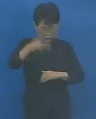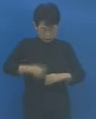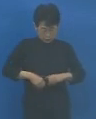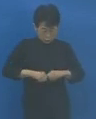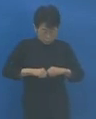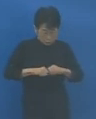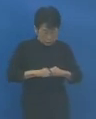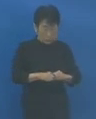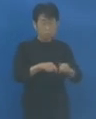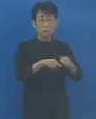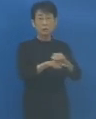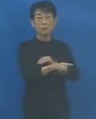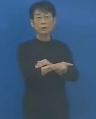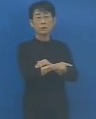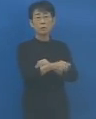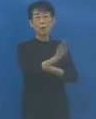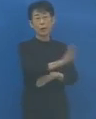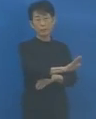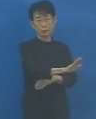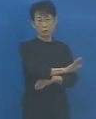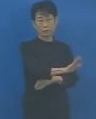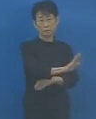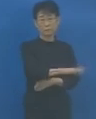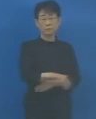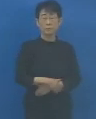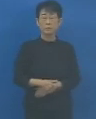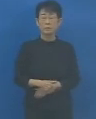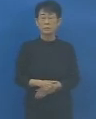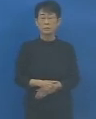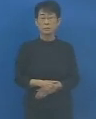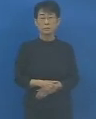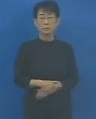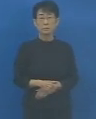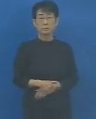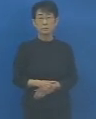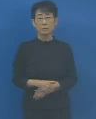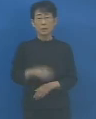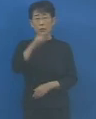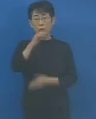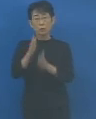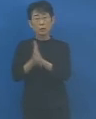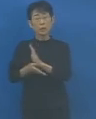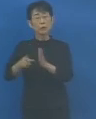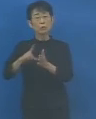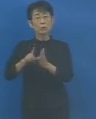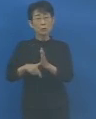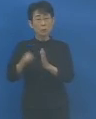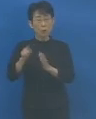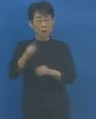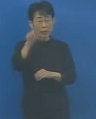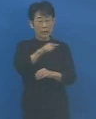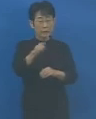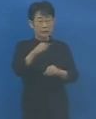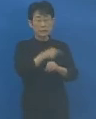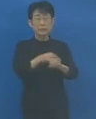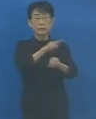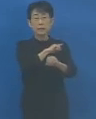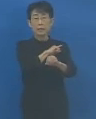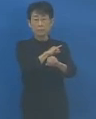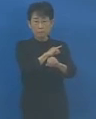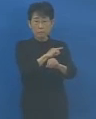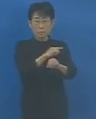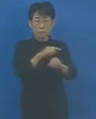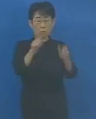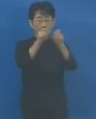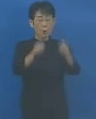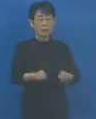でもございます。我々としてなぜこれが人権問題であるというふうに気づけ